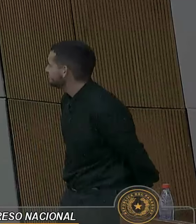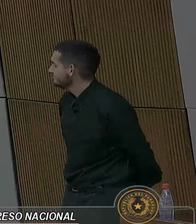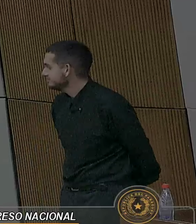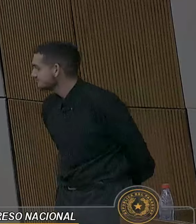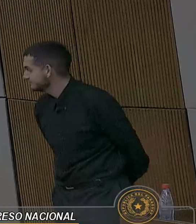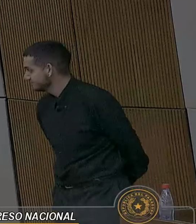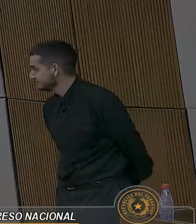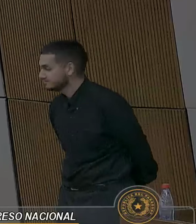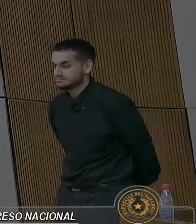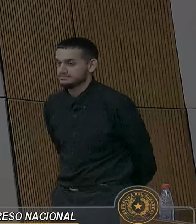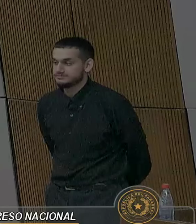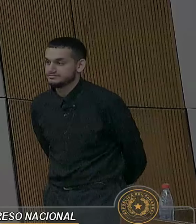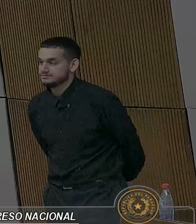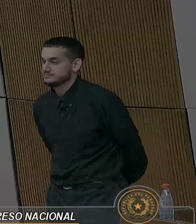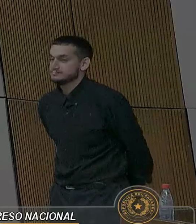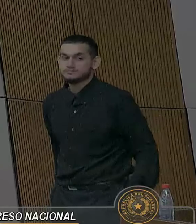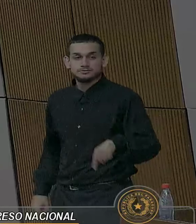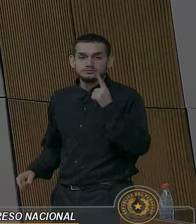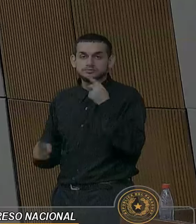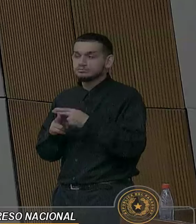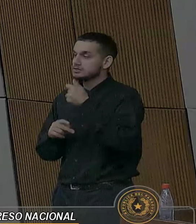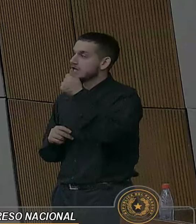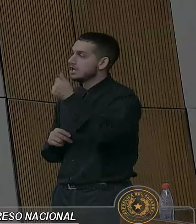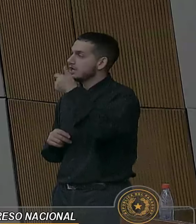Gracias, Graciela. Señor Agustín.